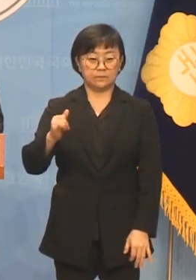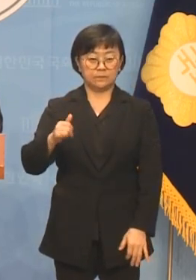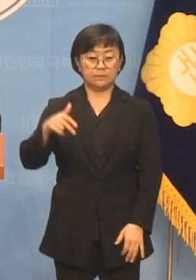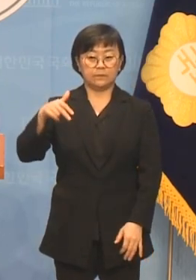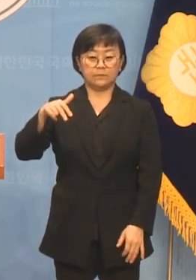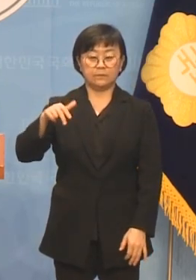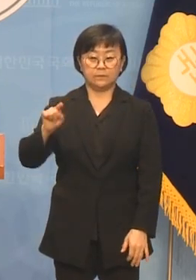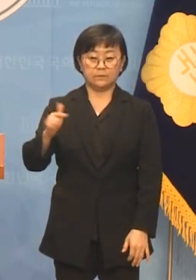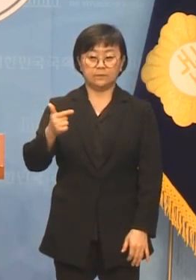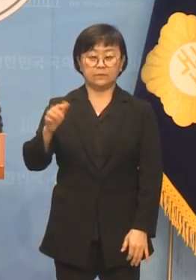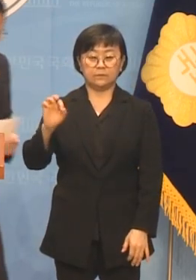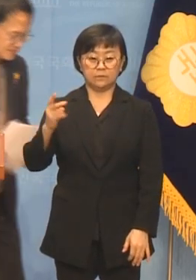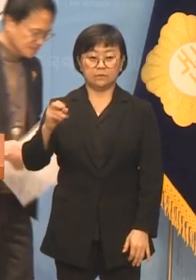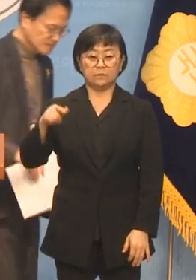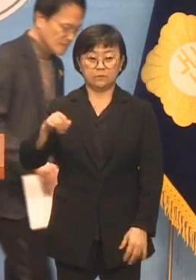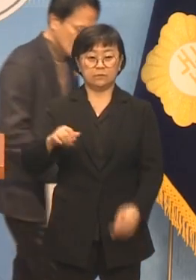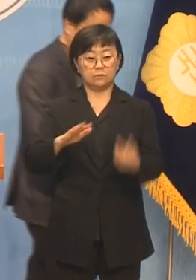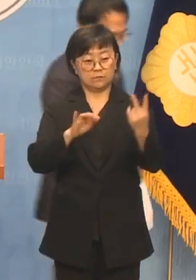의원님이 해주시겠습니다.